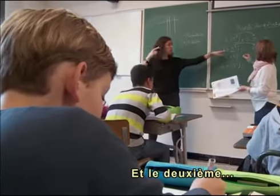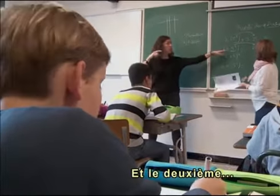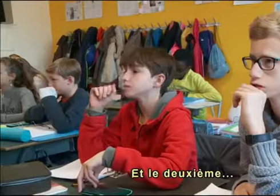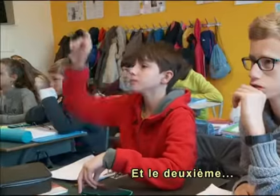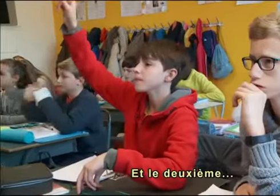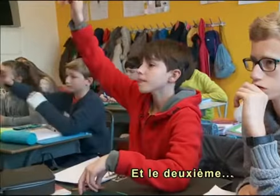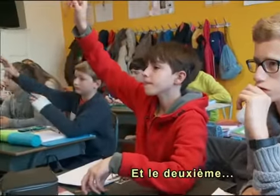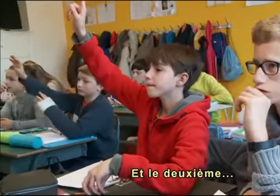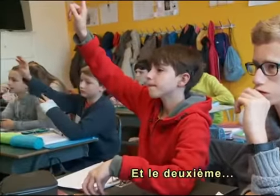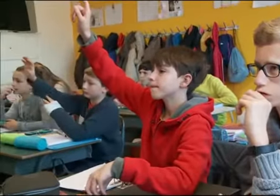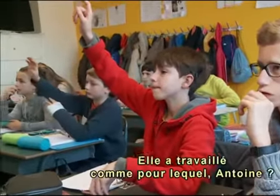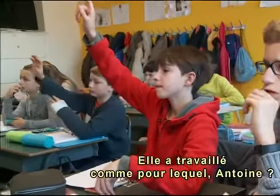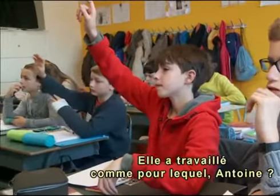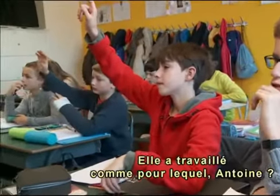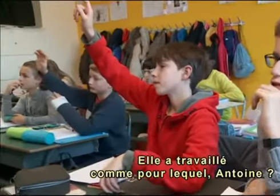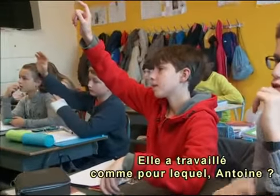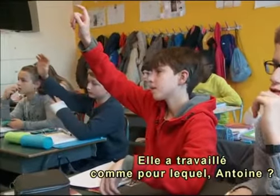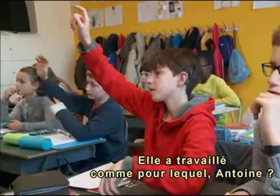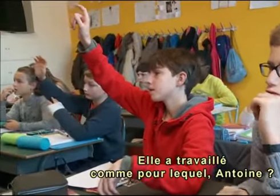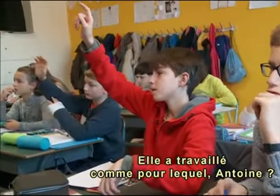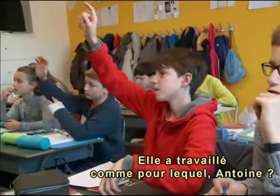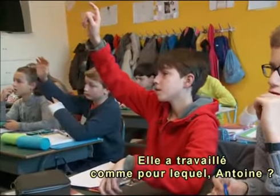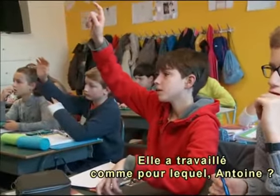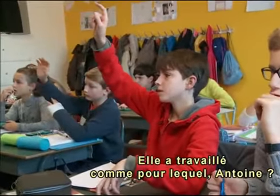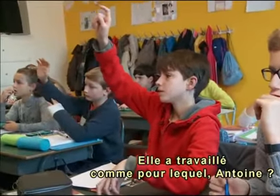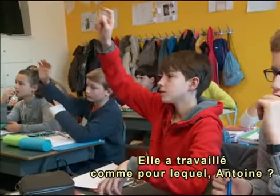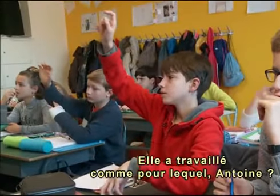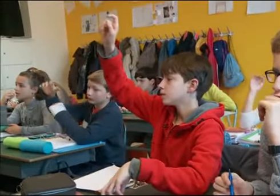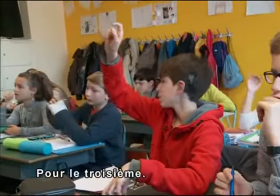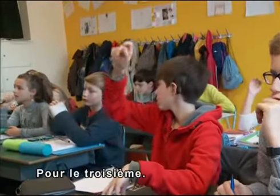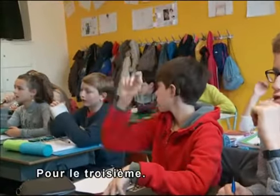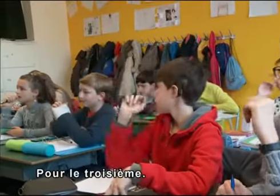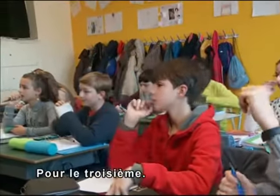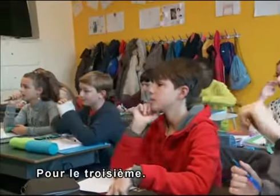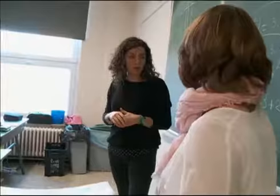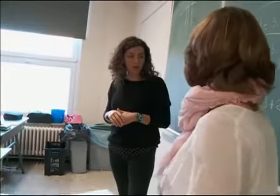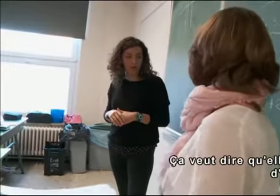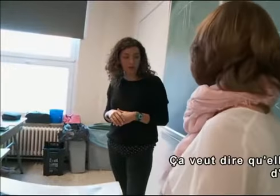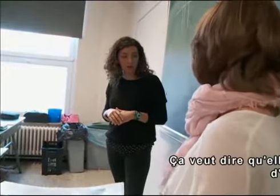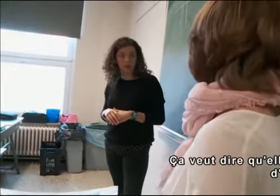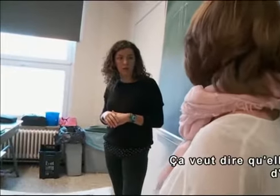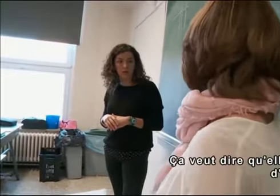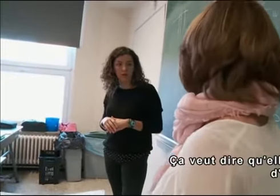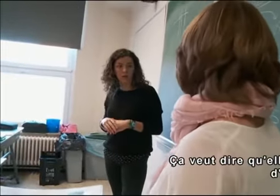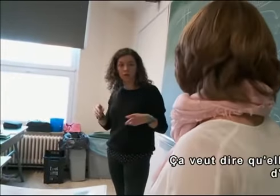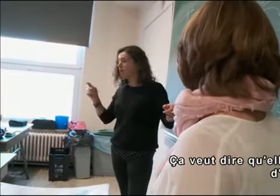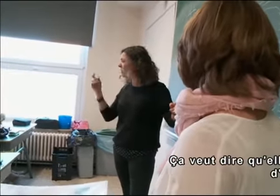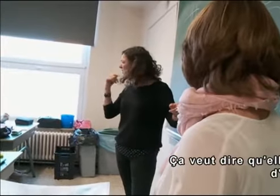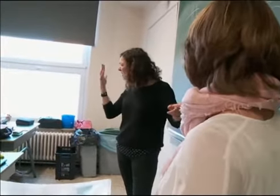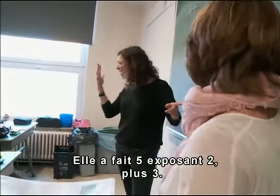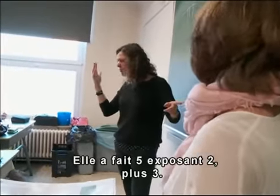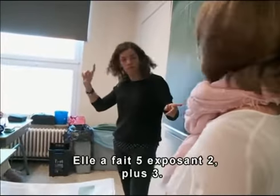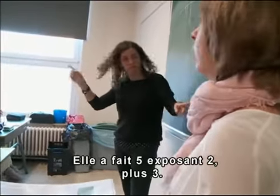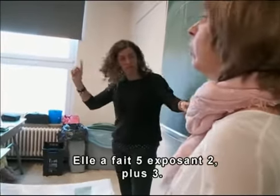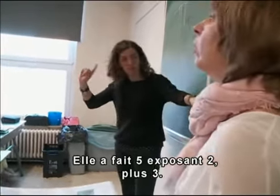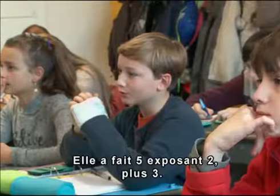Et le deuxième, elle a travaillé comme pour lequel, Antoine? Pour le troisième, Ça veut dire qu'elle a fait d'abord, elle a